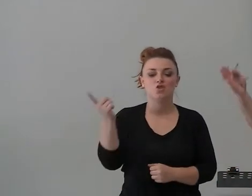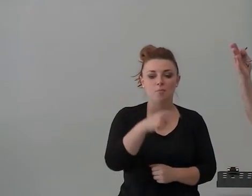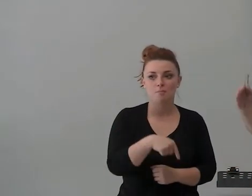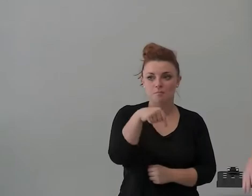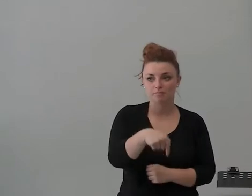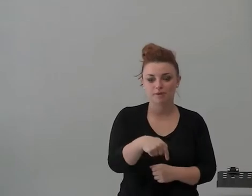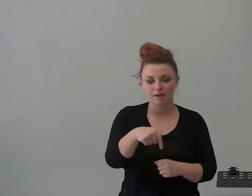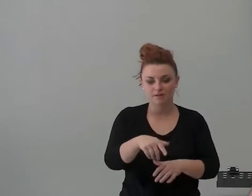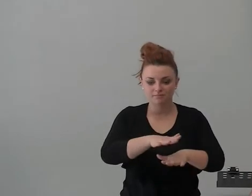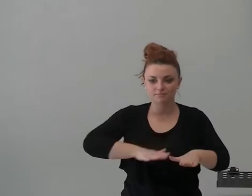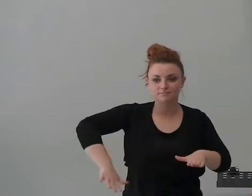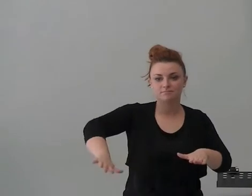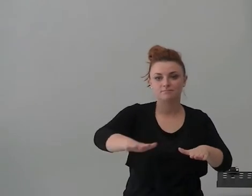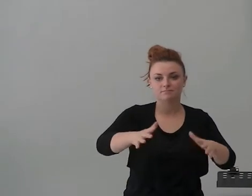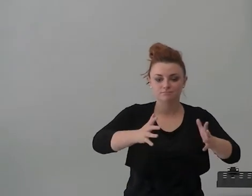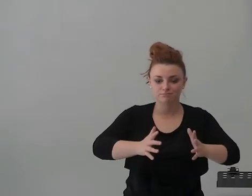un'altra sala, mi dispiace.